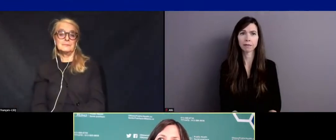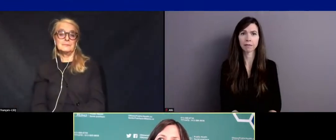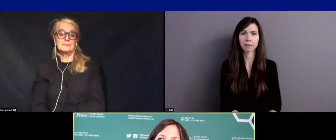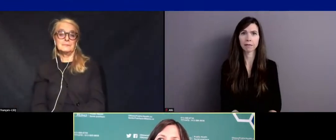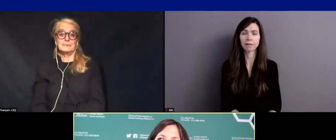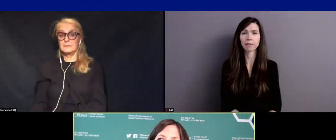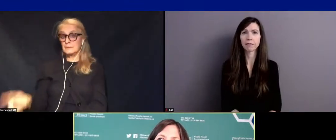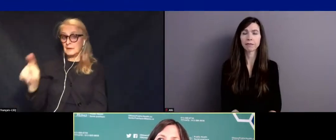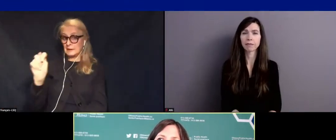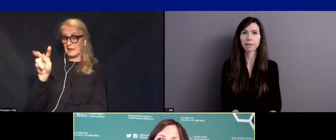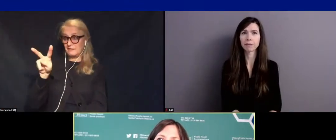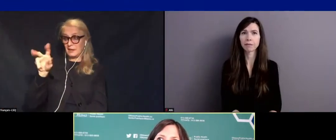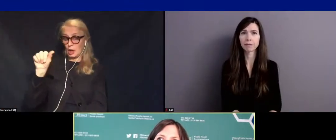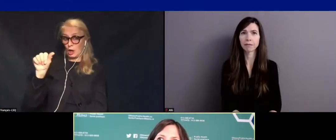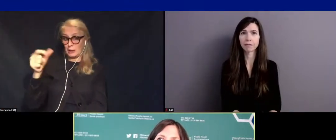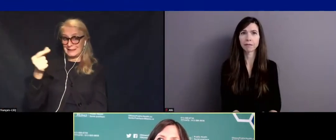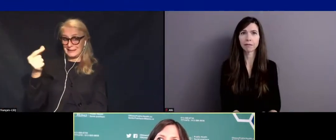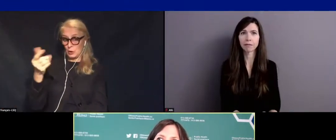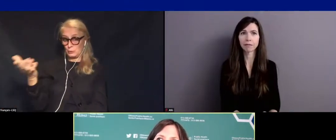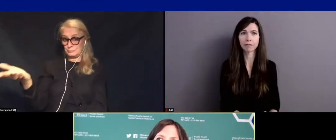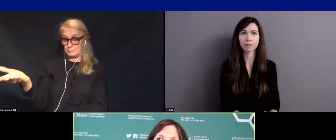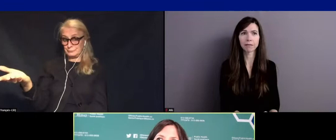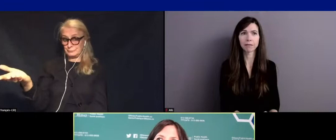TVA Gatineau?